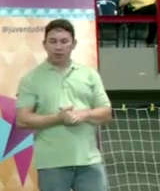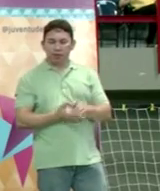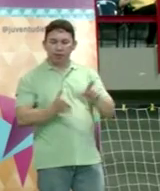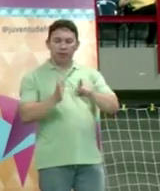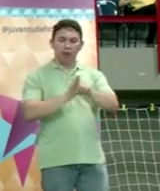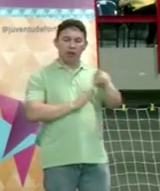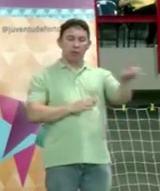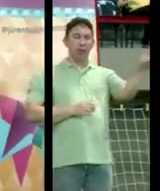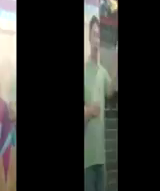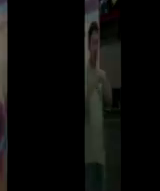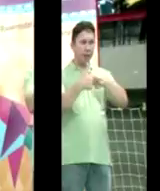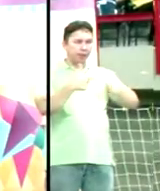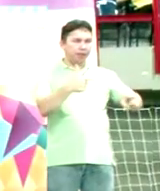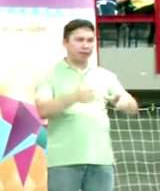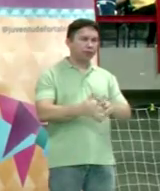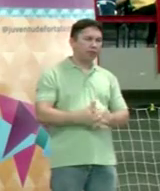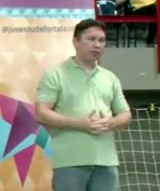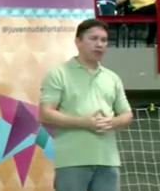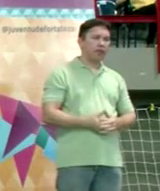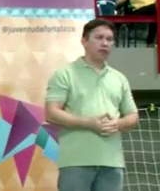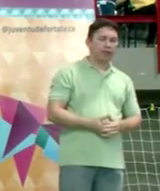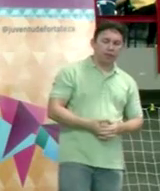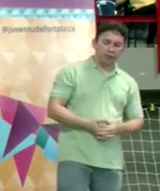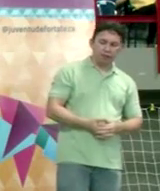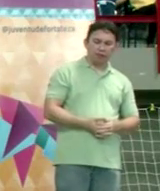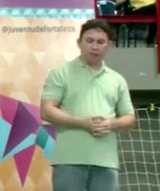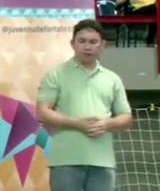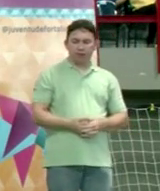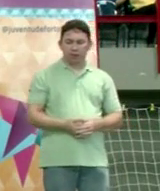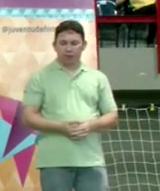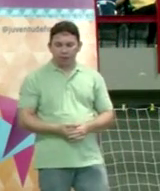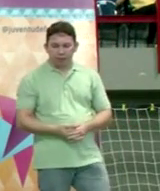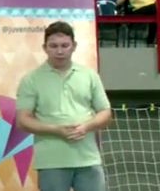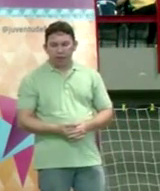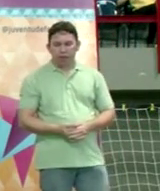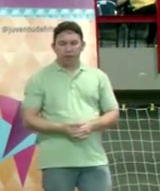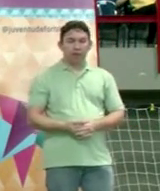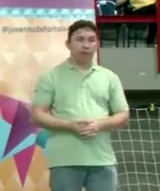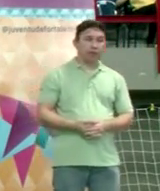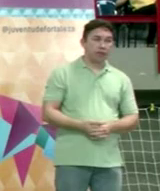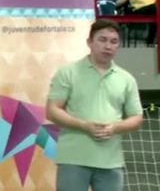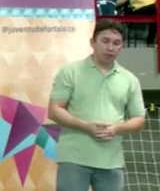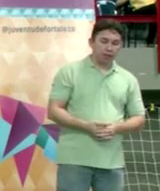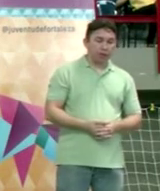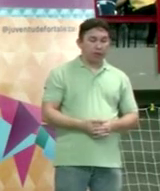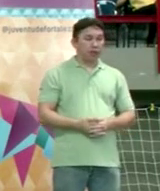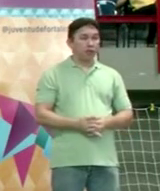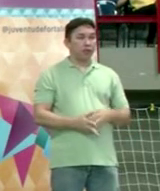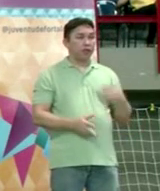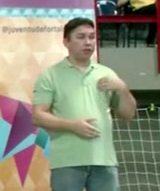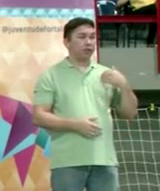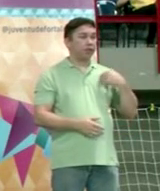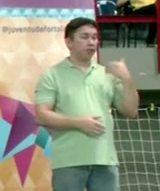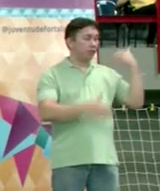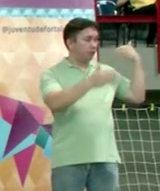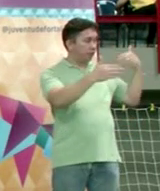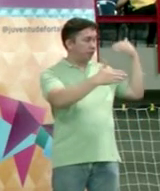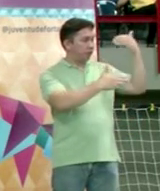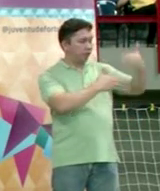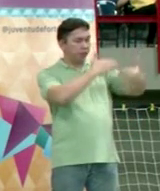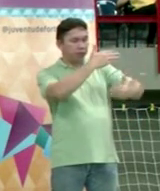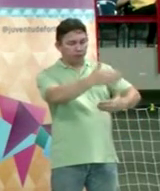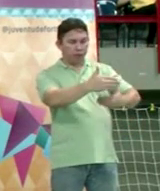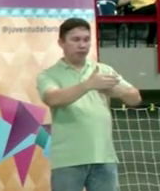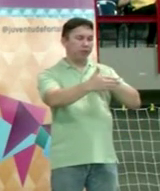Questão de número 8. Te coloca assim, ó. Nas últimas décadas, o efeito